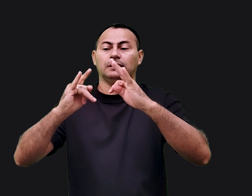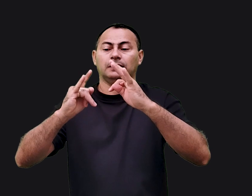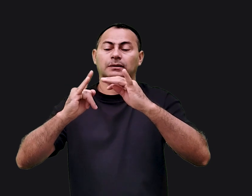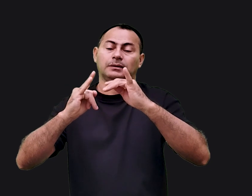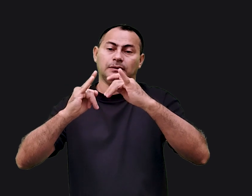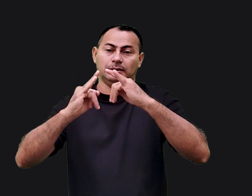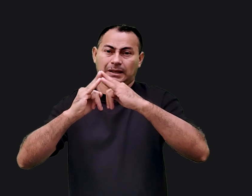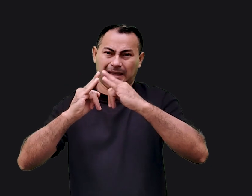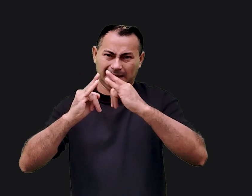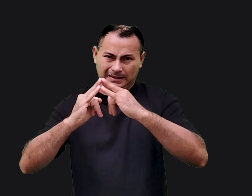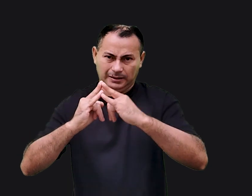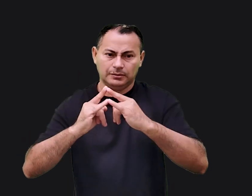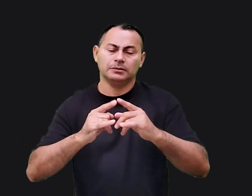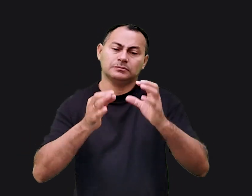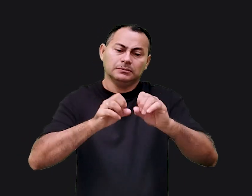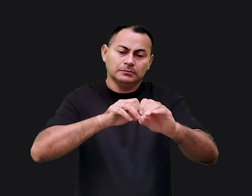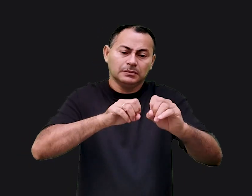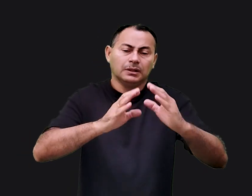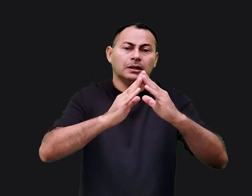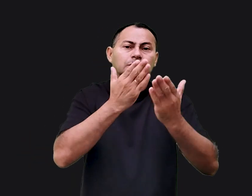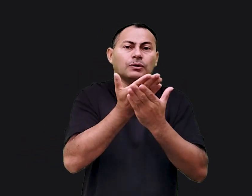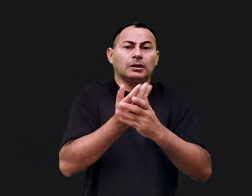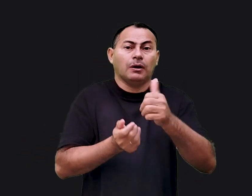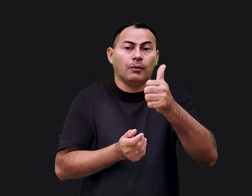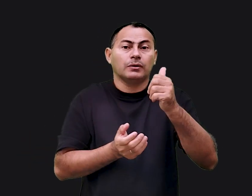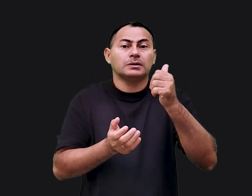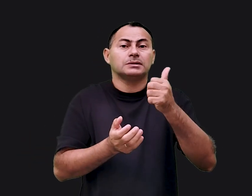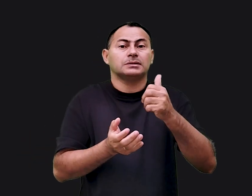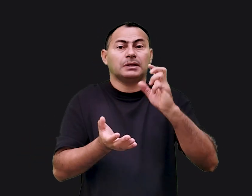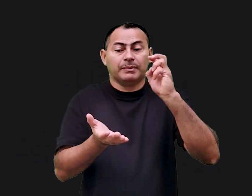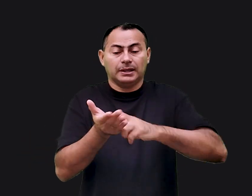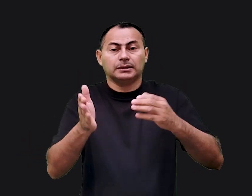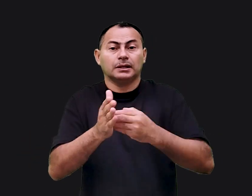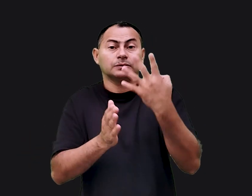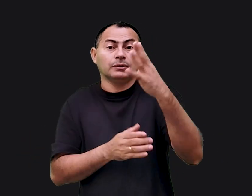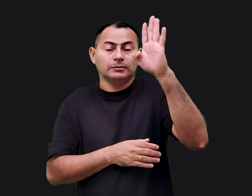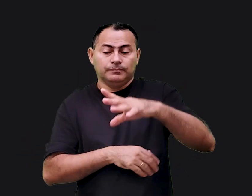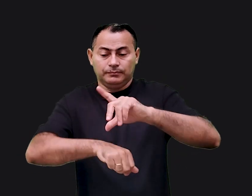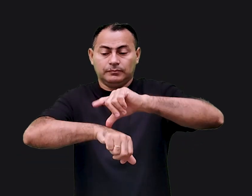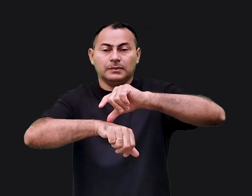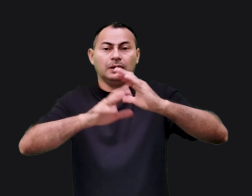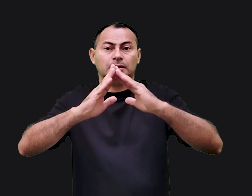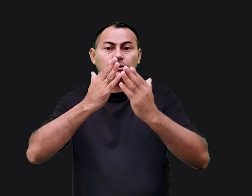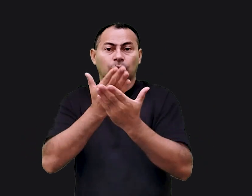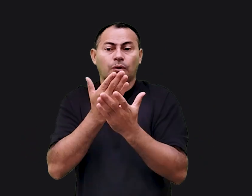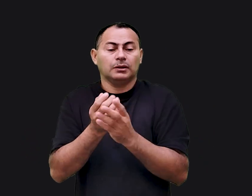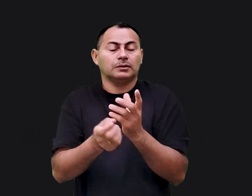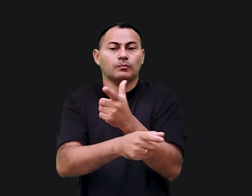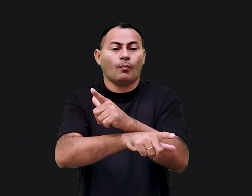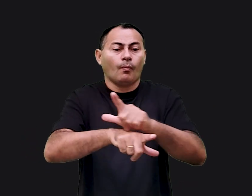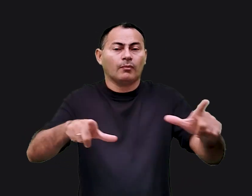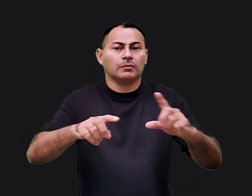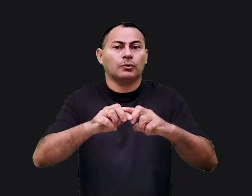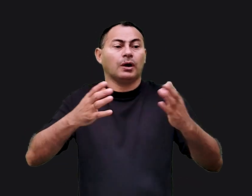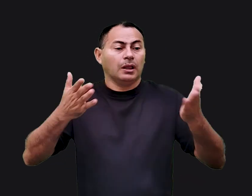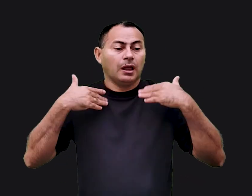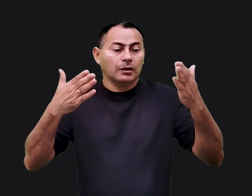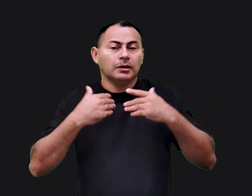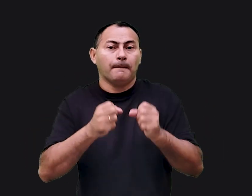e provavelmente também ensinava na escola das 11 às 4 da tarde o horário em que a escola estava desocupada por causa do calor e ele